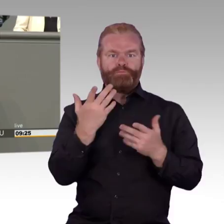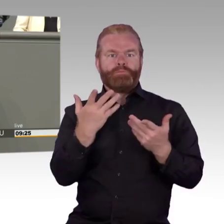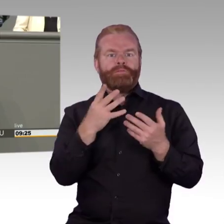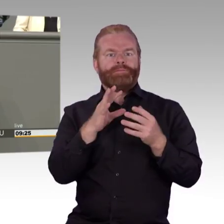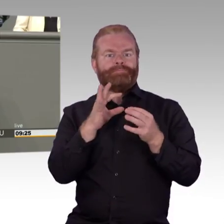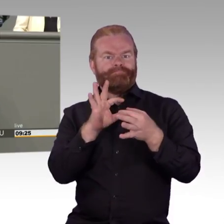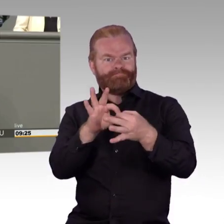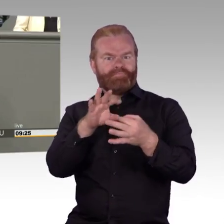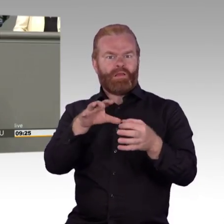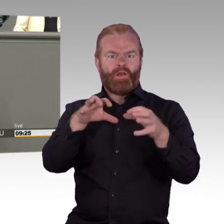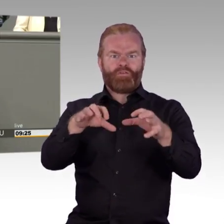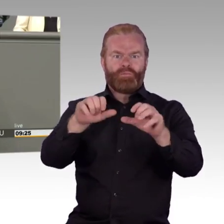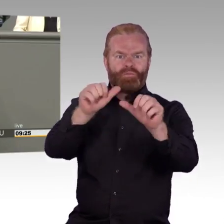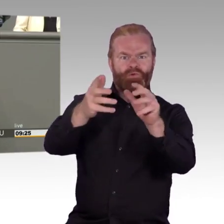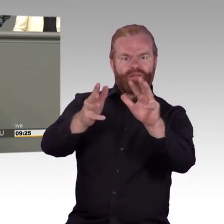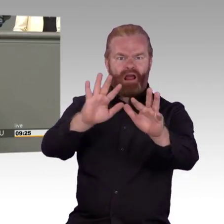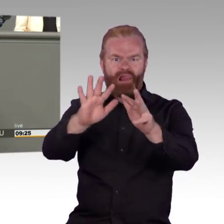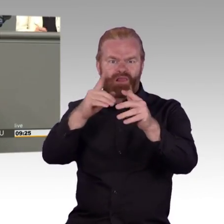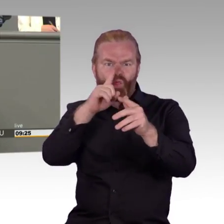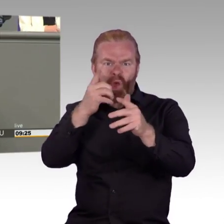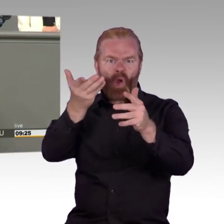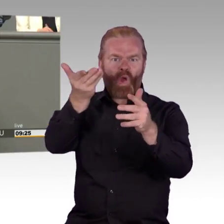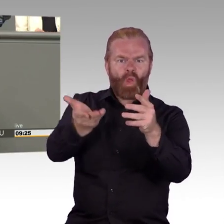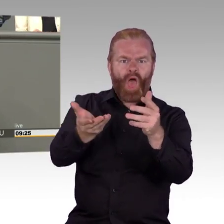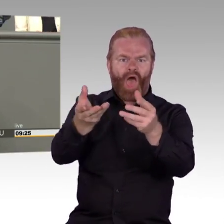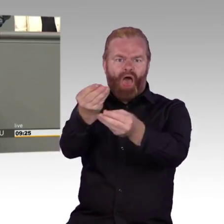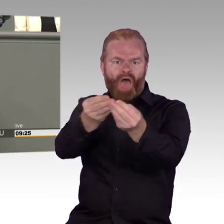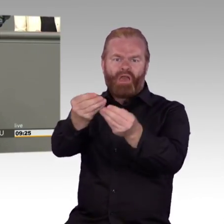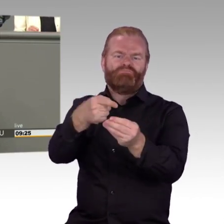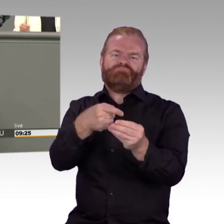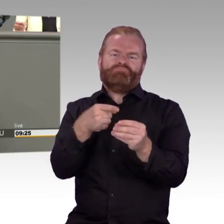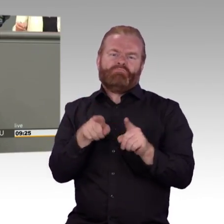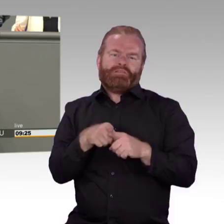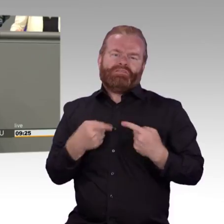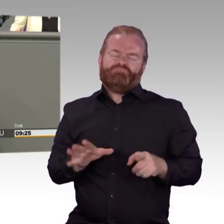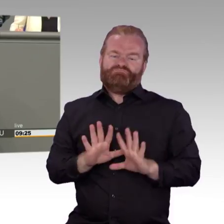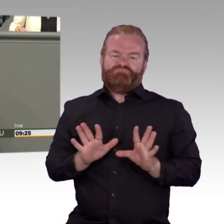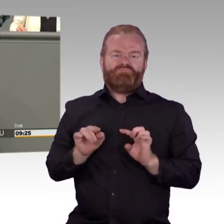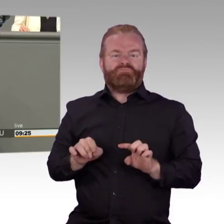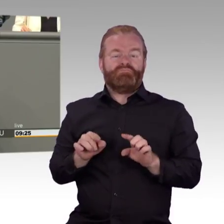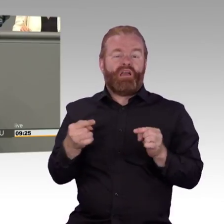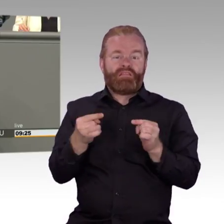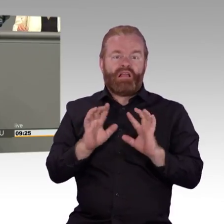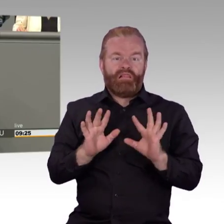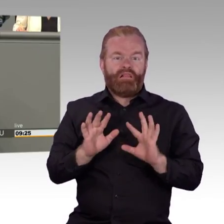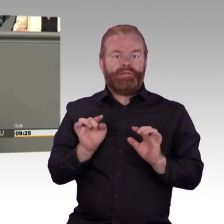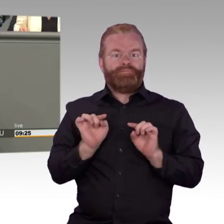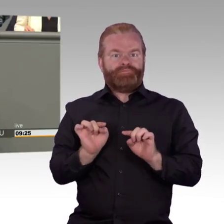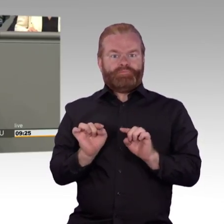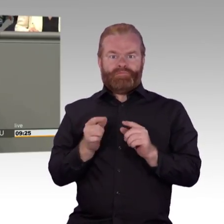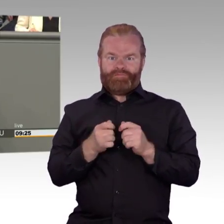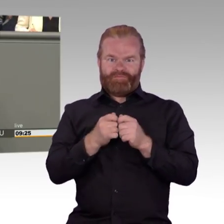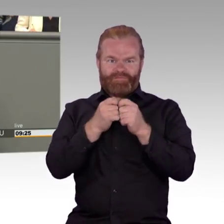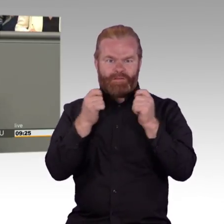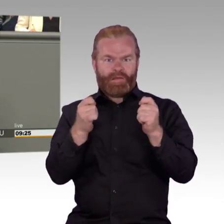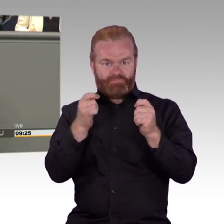er seinerseits Geld verliert, weil er das Prozessrisiko und damit das Kostenrisiko tragen muss. Und das muss er vor seinen